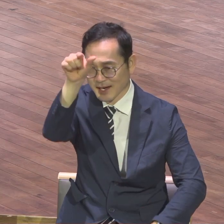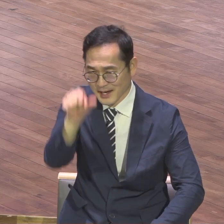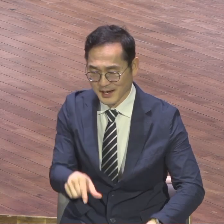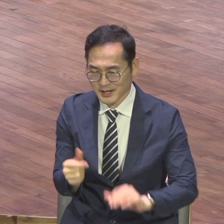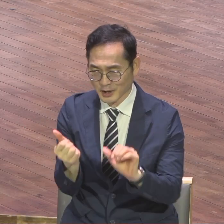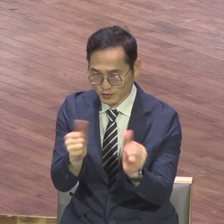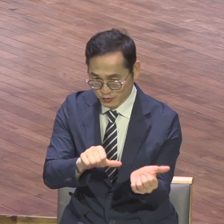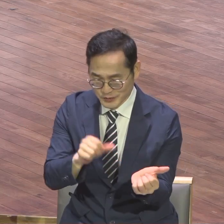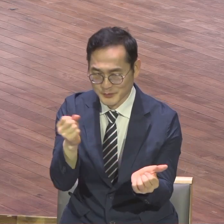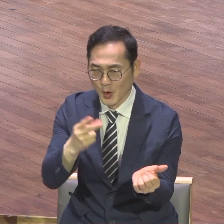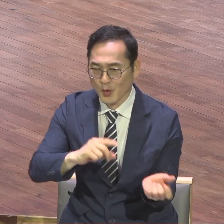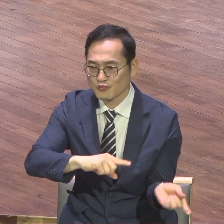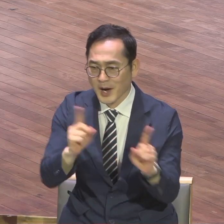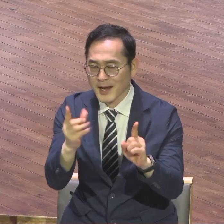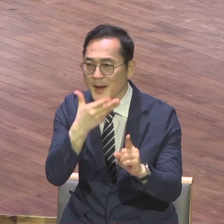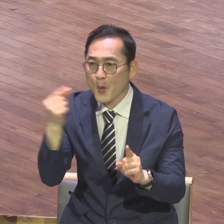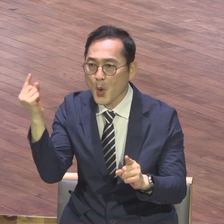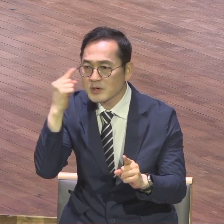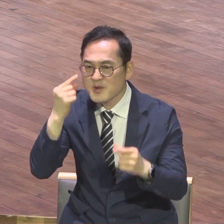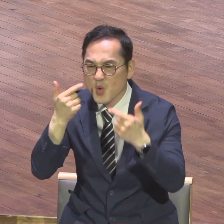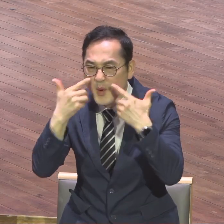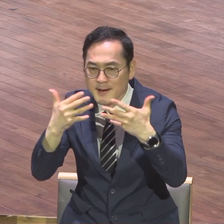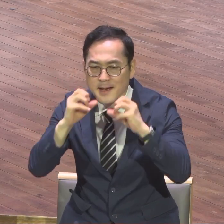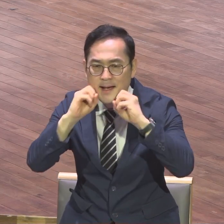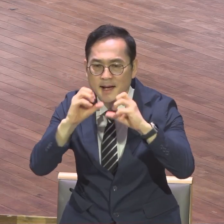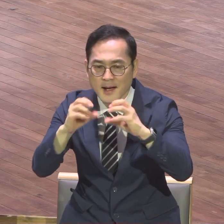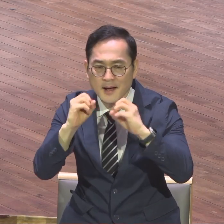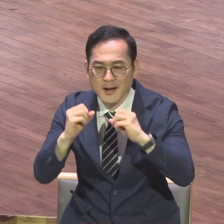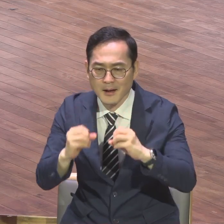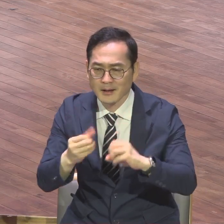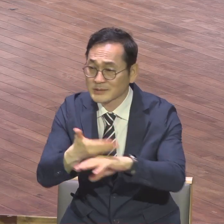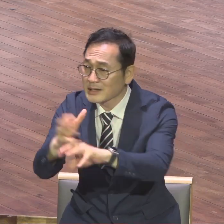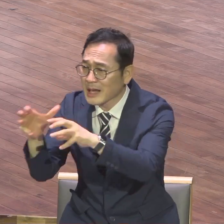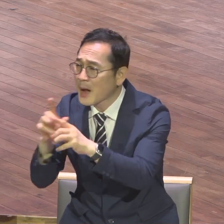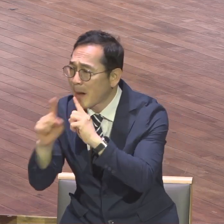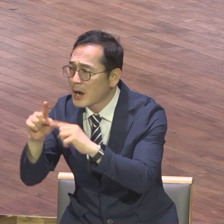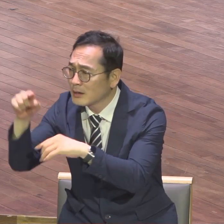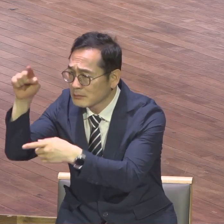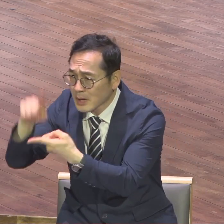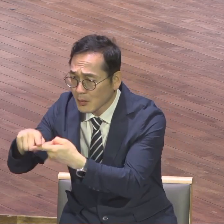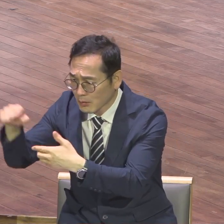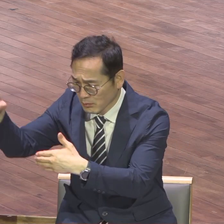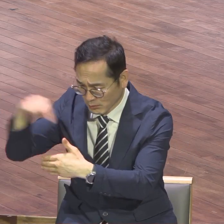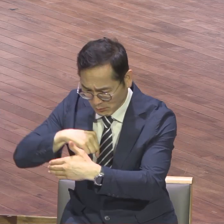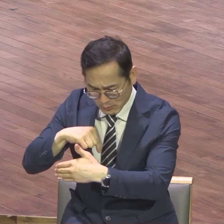죽으심과 부활의 복음을 힘차게 전거를 했습니다.